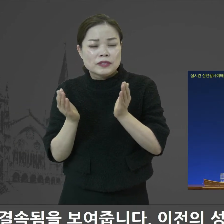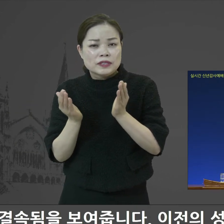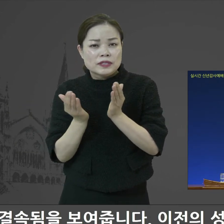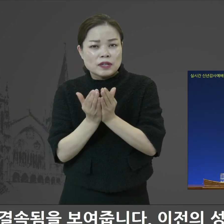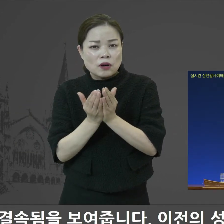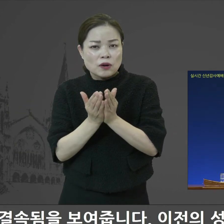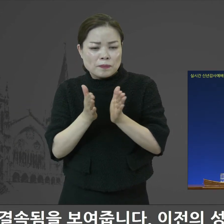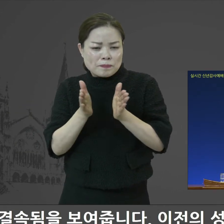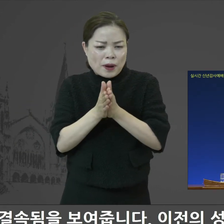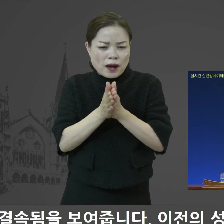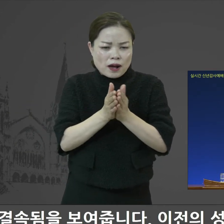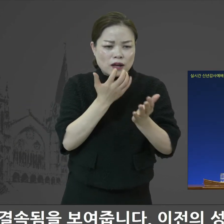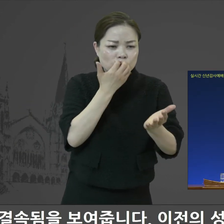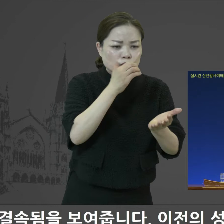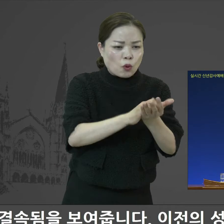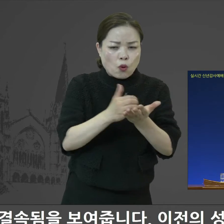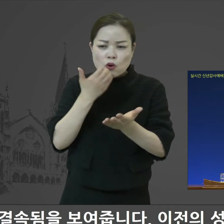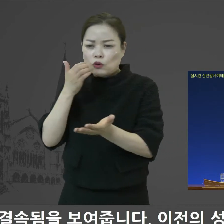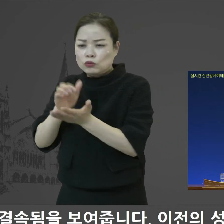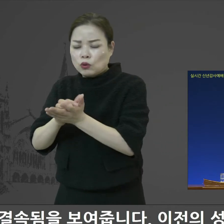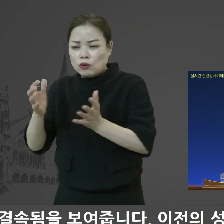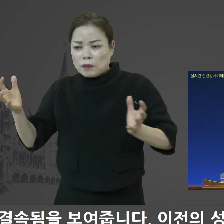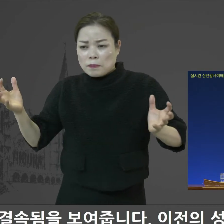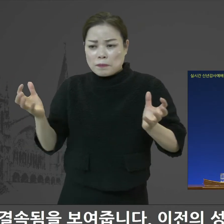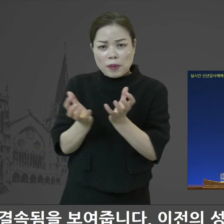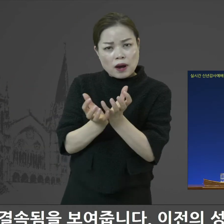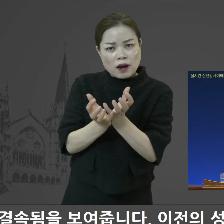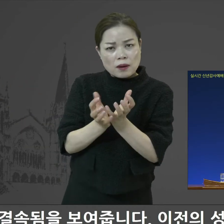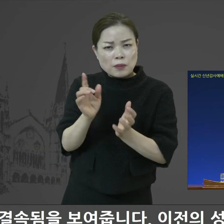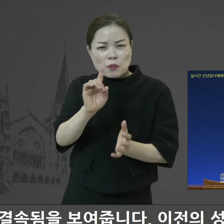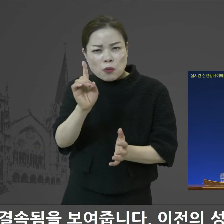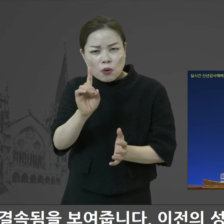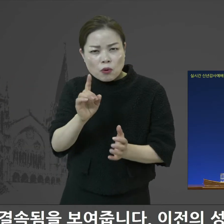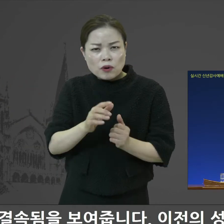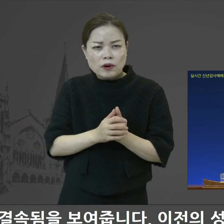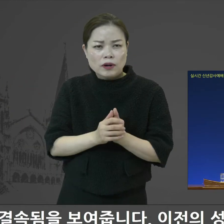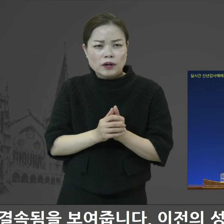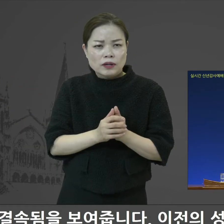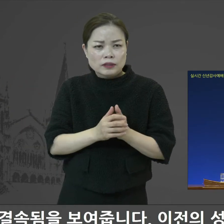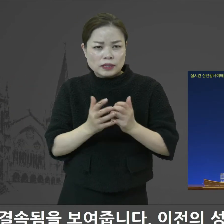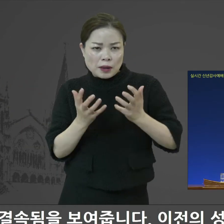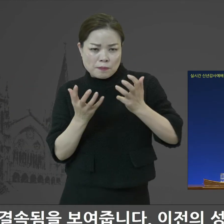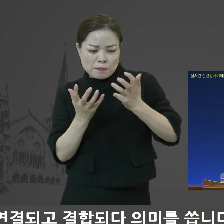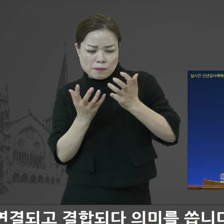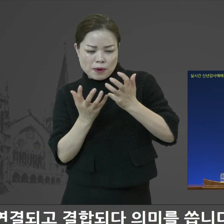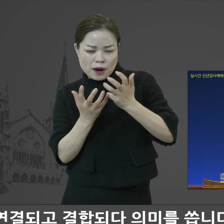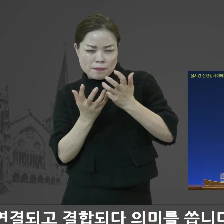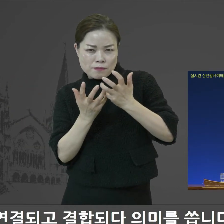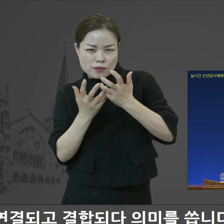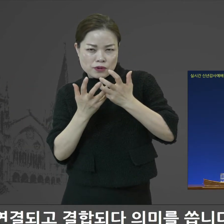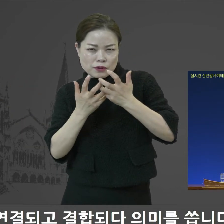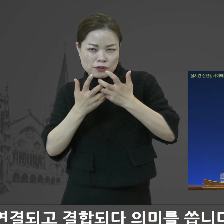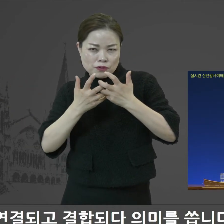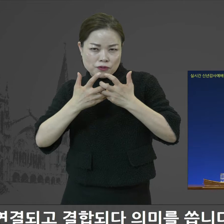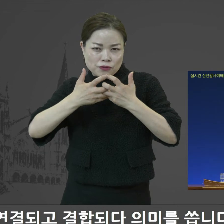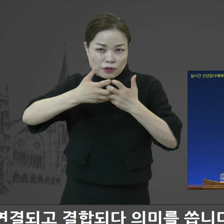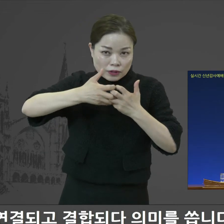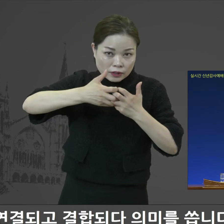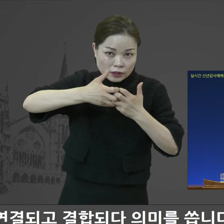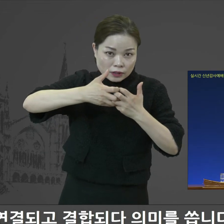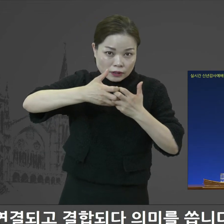접착제가 없이 돌과 돌이 연결되어진다. 이거 어떤 의미일까? 돌이 맞물리는 포인트가 이렇게 잘